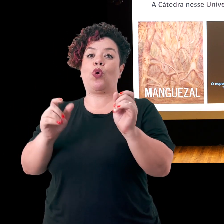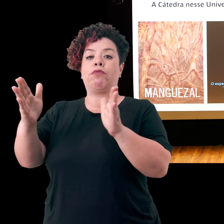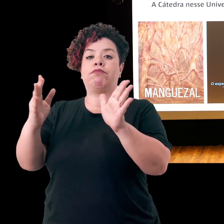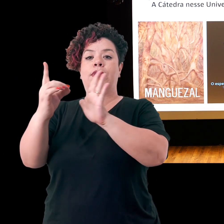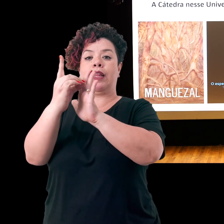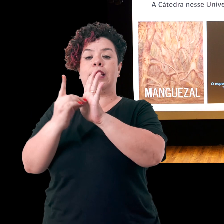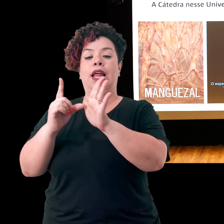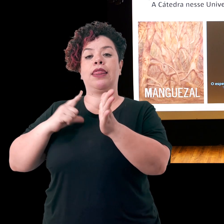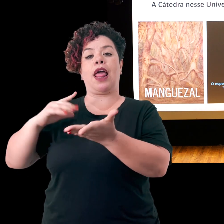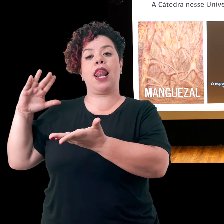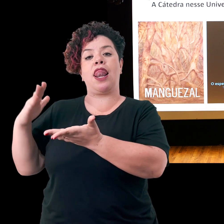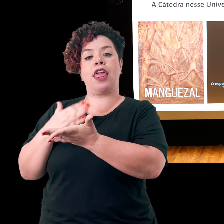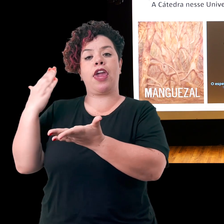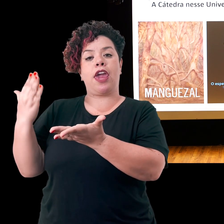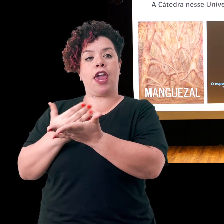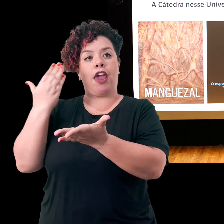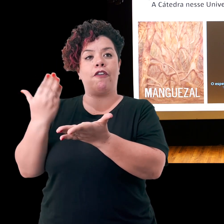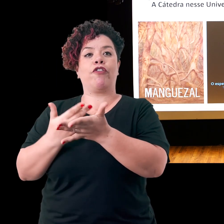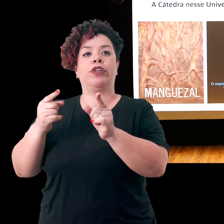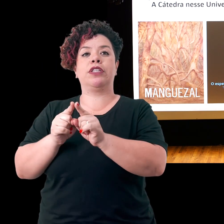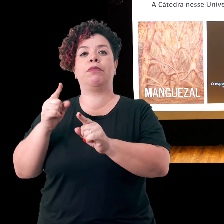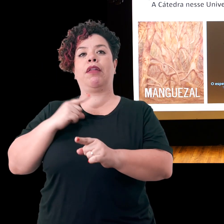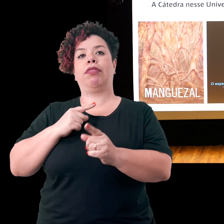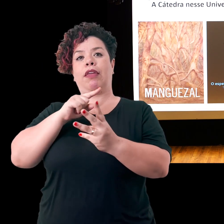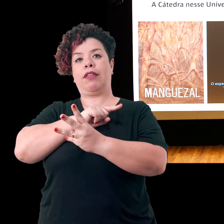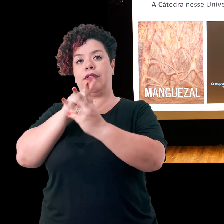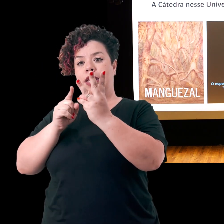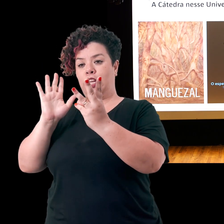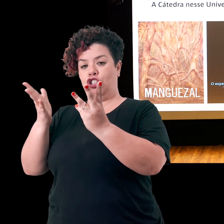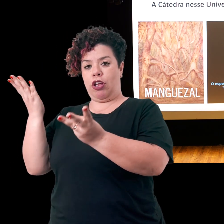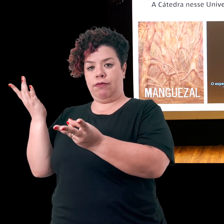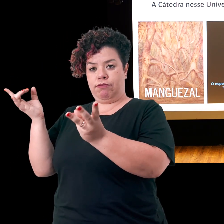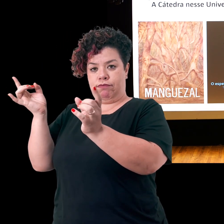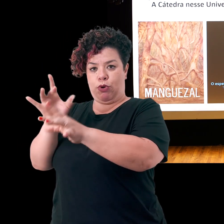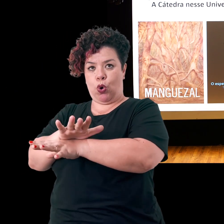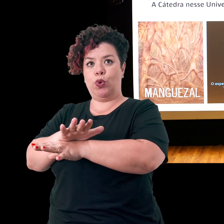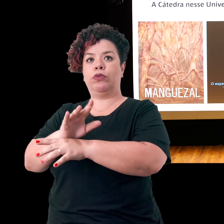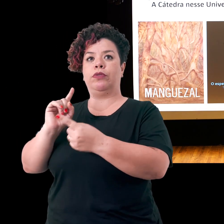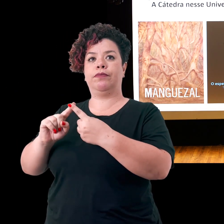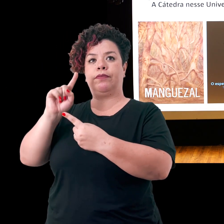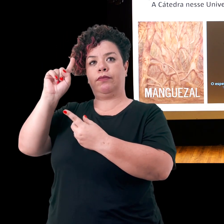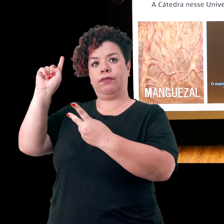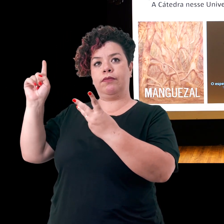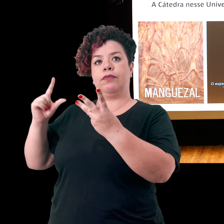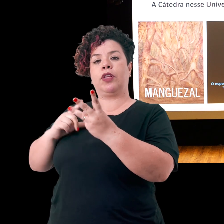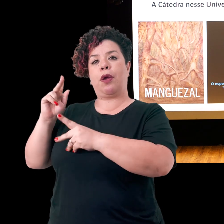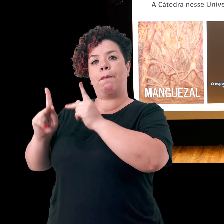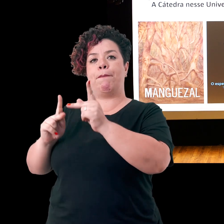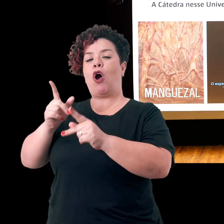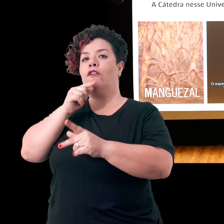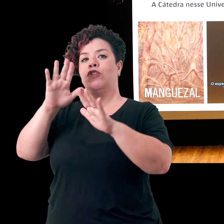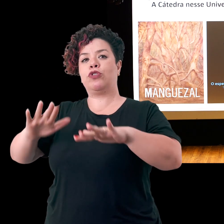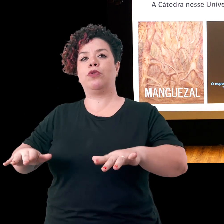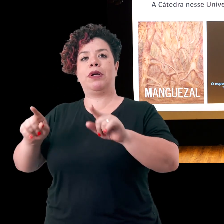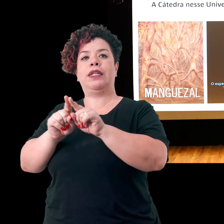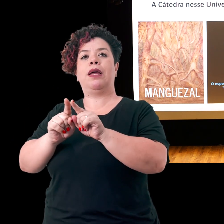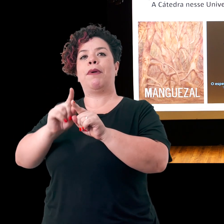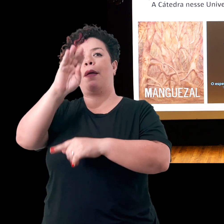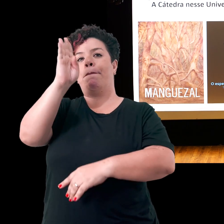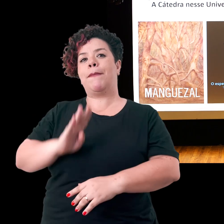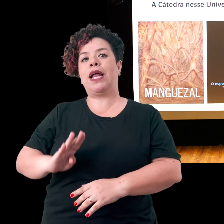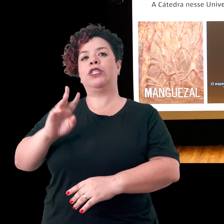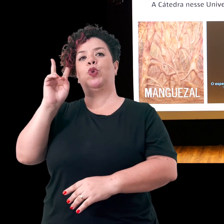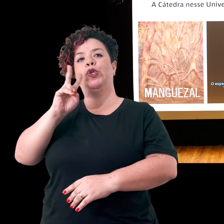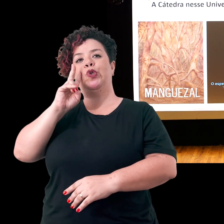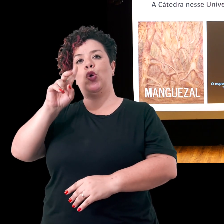de livros. Né? A gente já tem esses 3 aqui publicados, Povos do Mar, Brasil, Uma História do Amanhã, e Faróis.